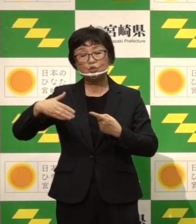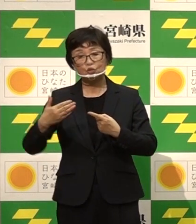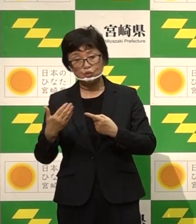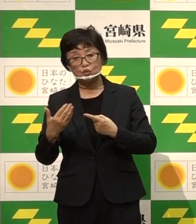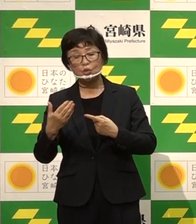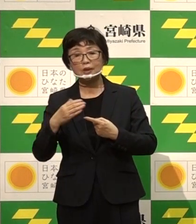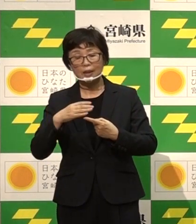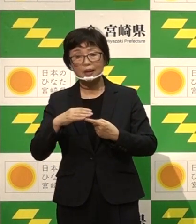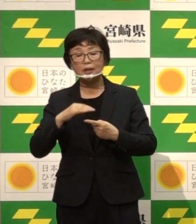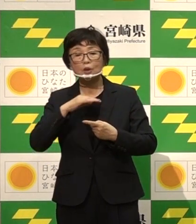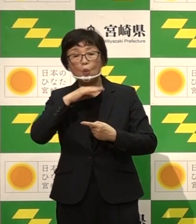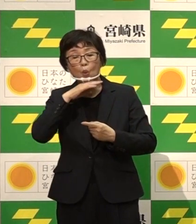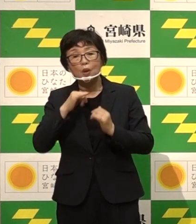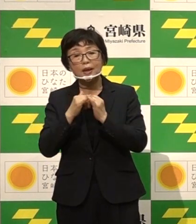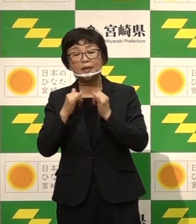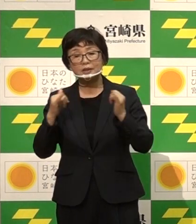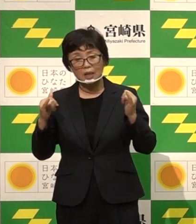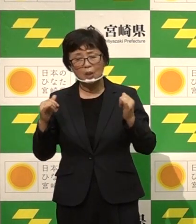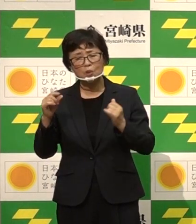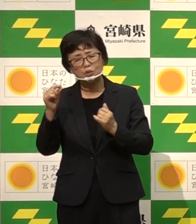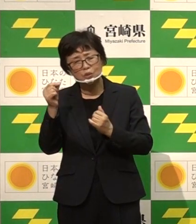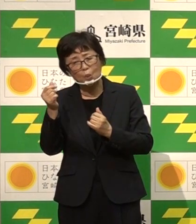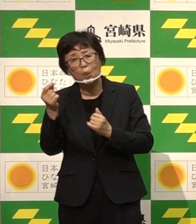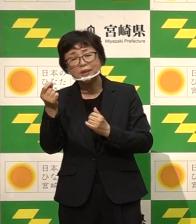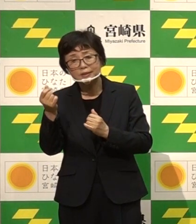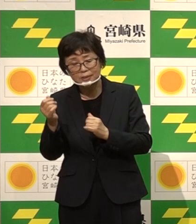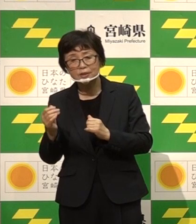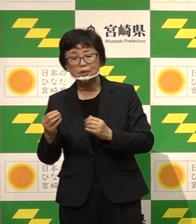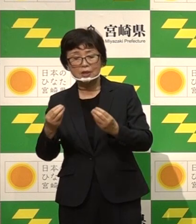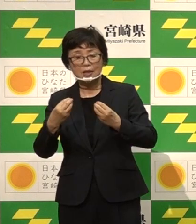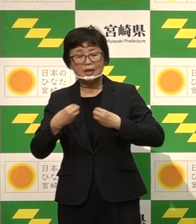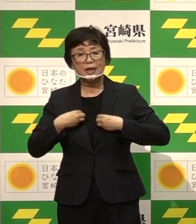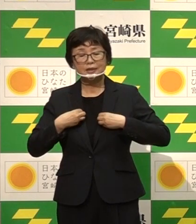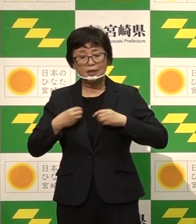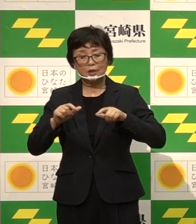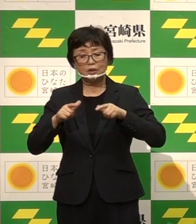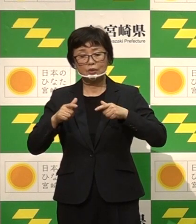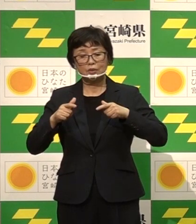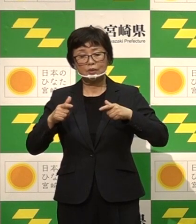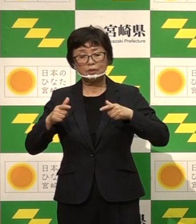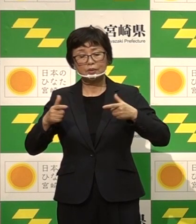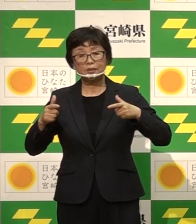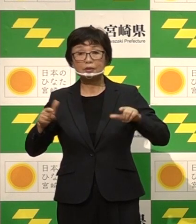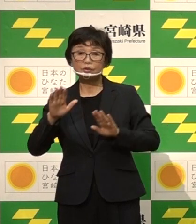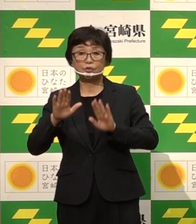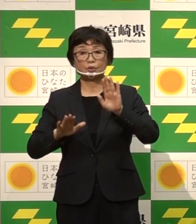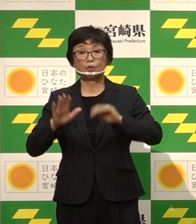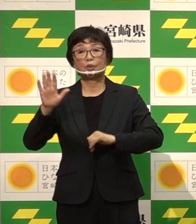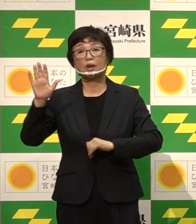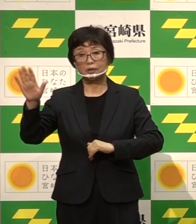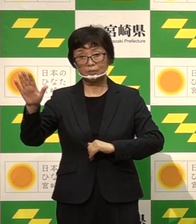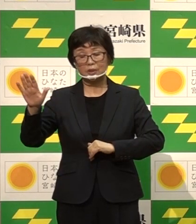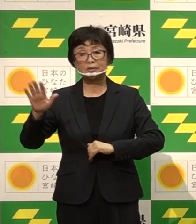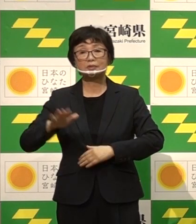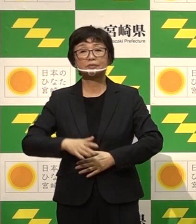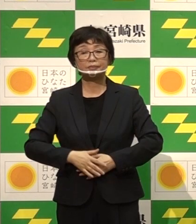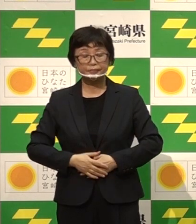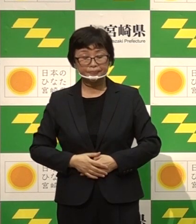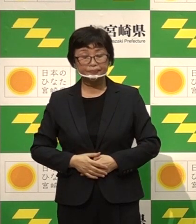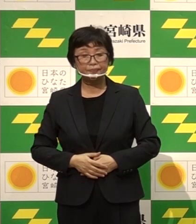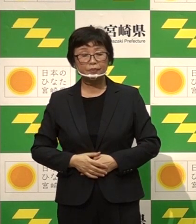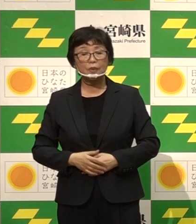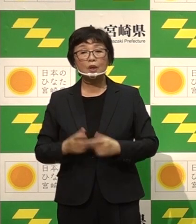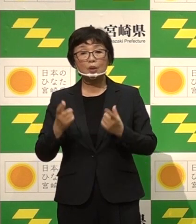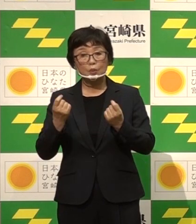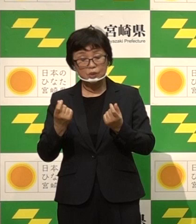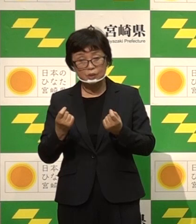の高齢者層もじわっと感染が拡大している状況が見て取れようかと考えております。もちろん